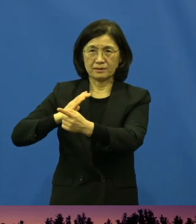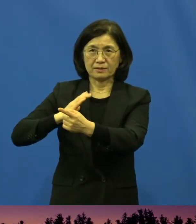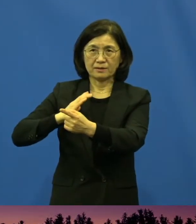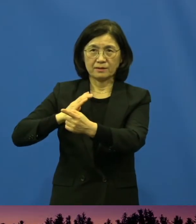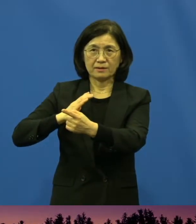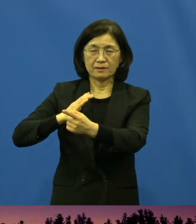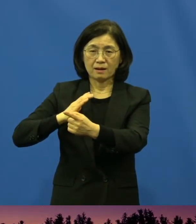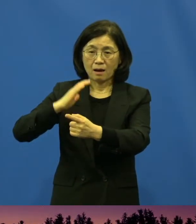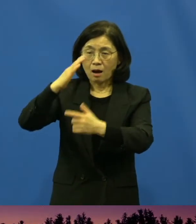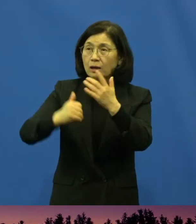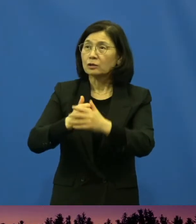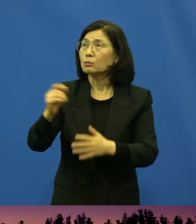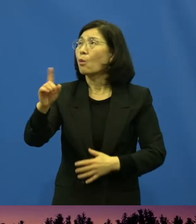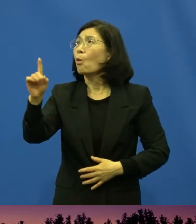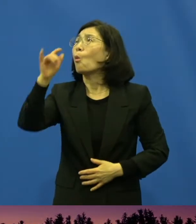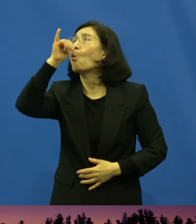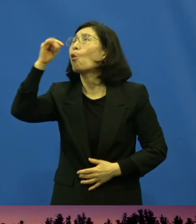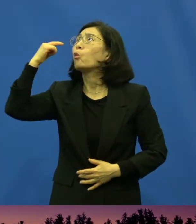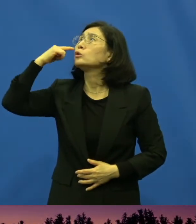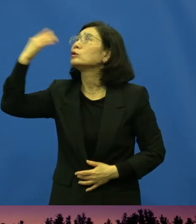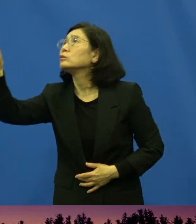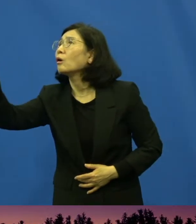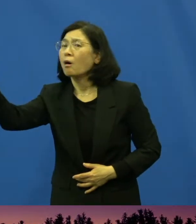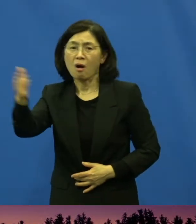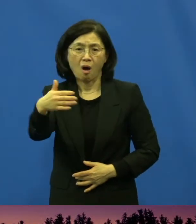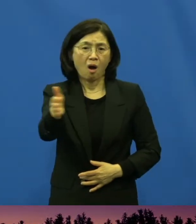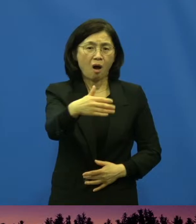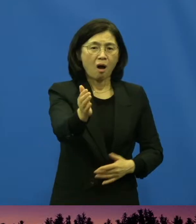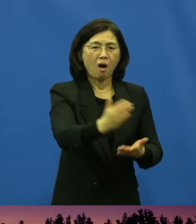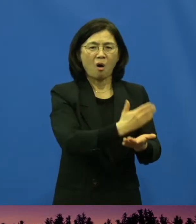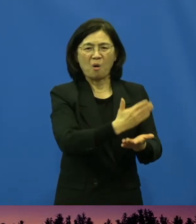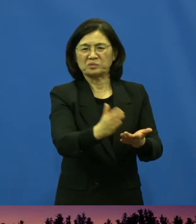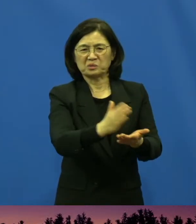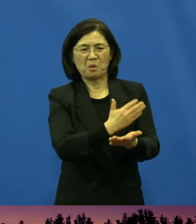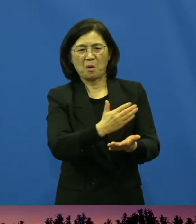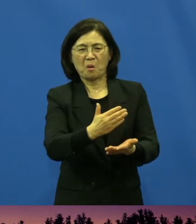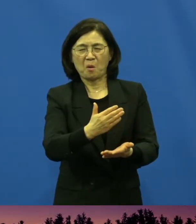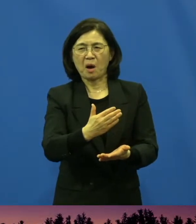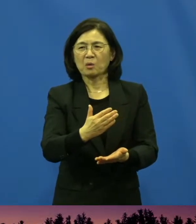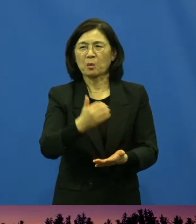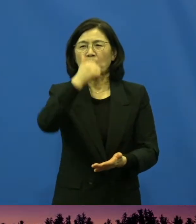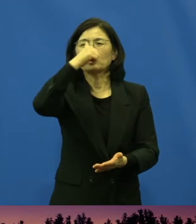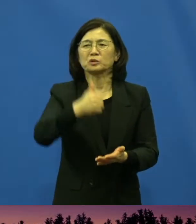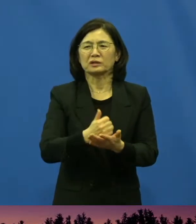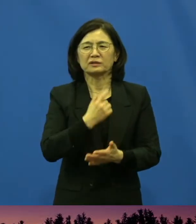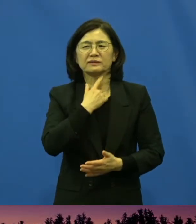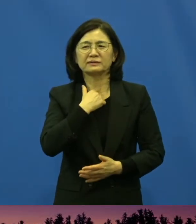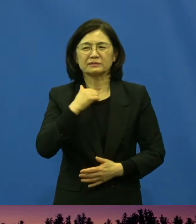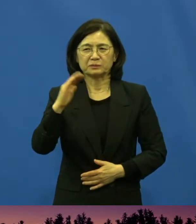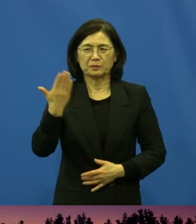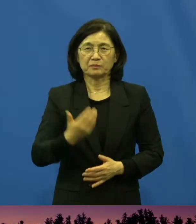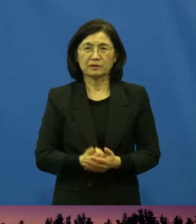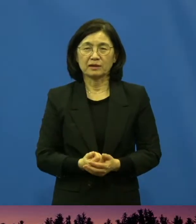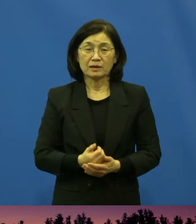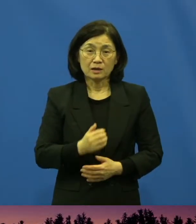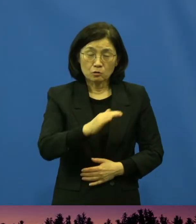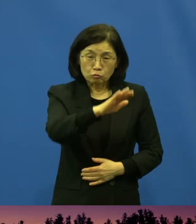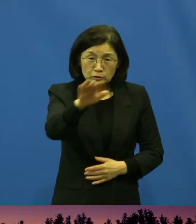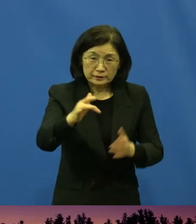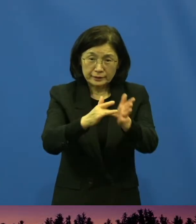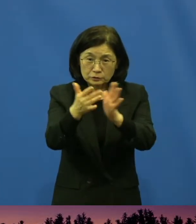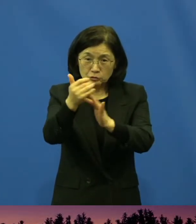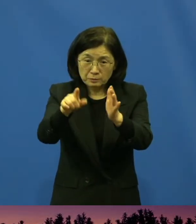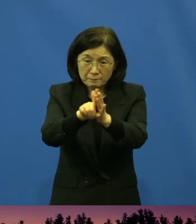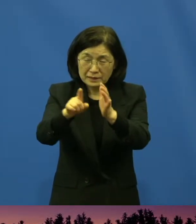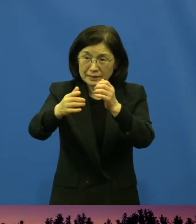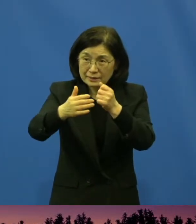하나님 어디 있어? 하고 죄를 지어요. 그런데 우리는 달라요. 그런 반역을 할 수가 없어요. 우리는